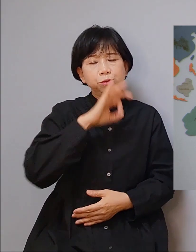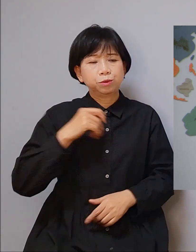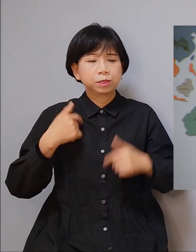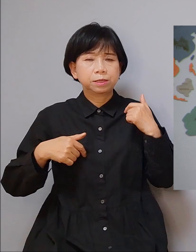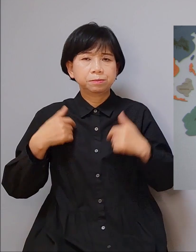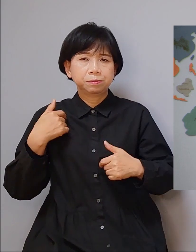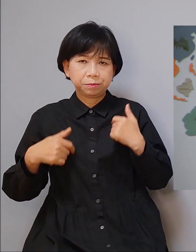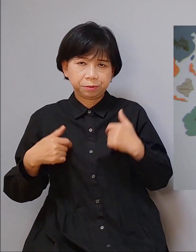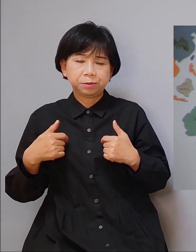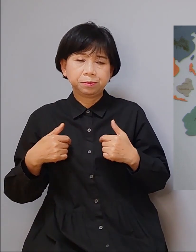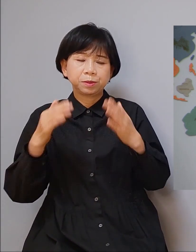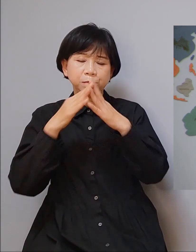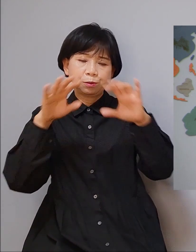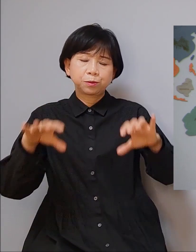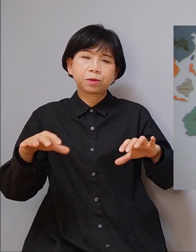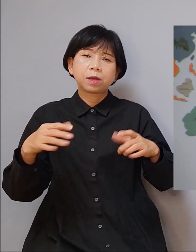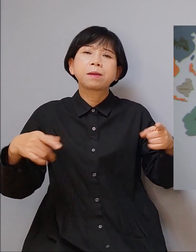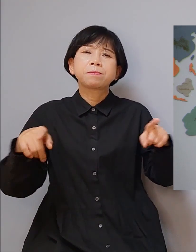기쁨을 함께